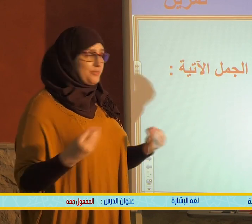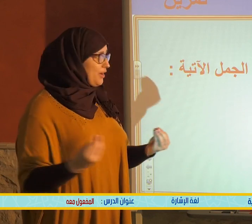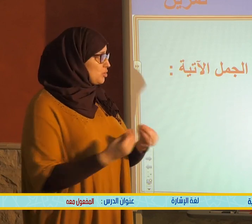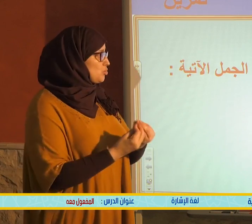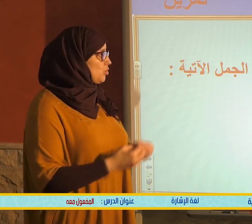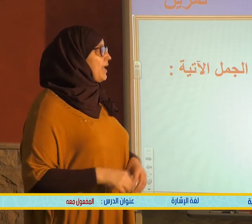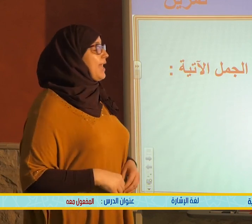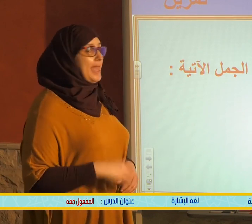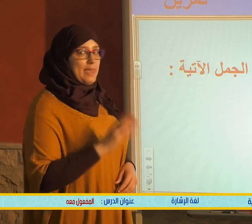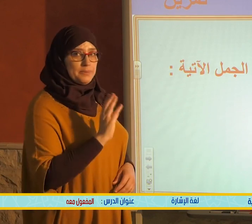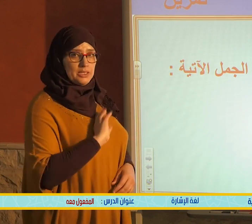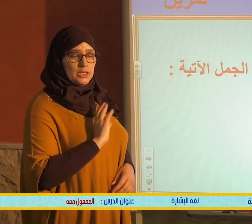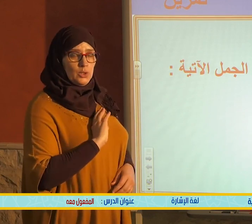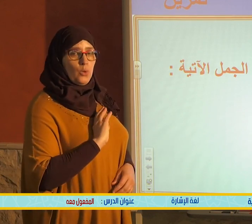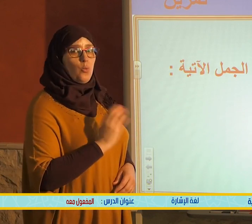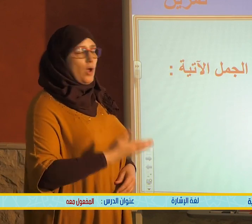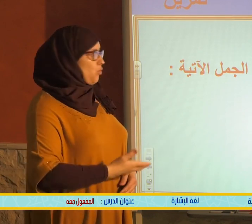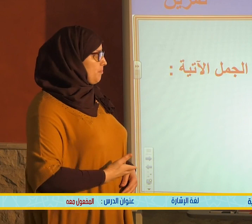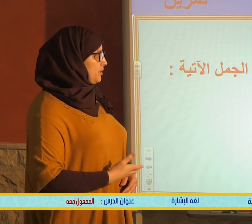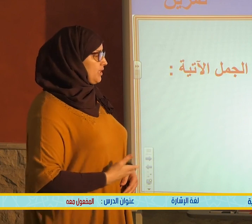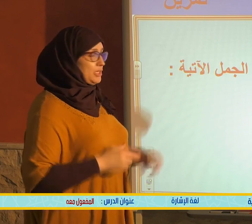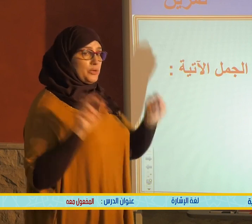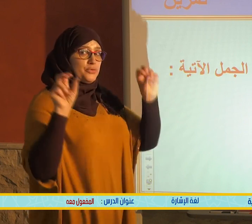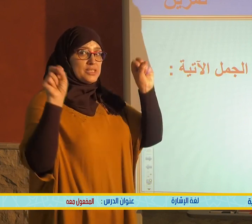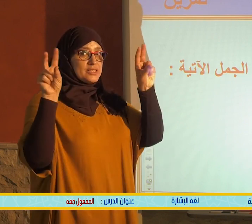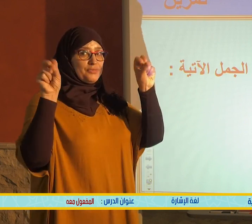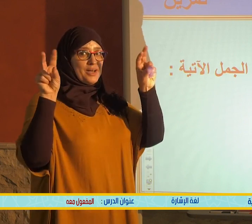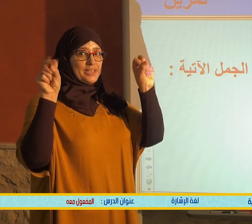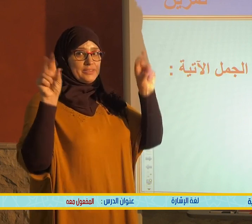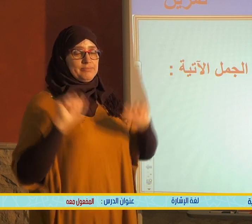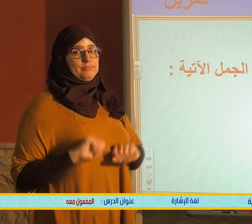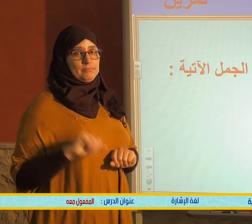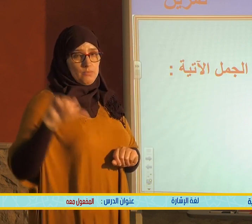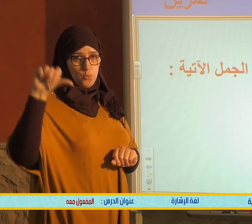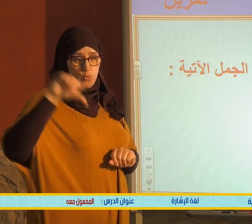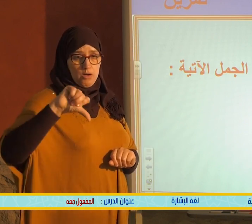رافقت أبي وأمي في السفر.